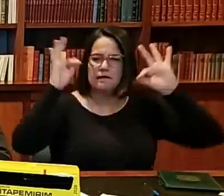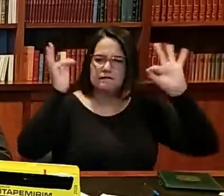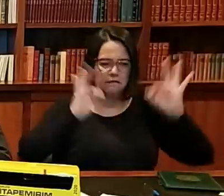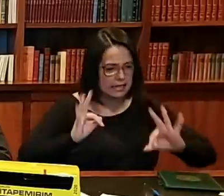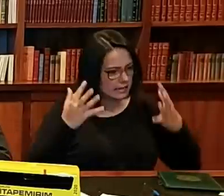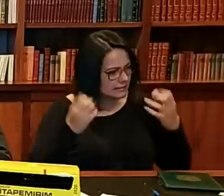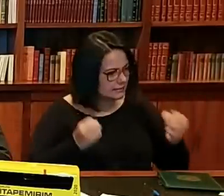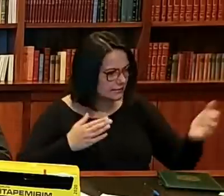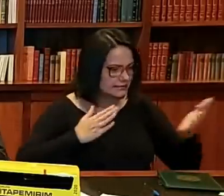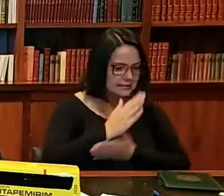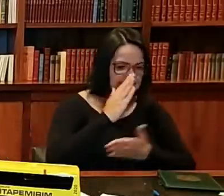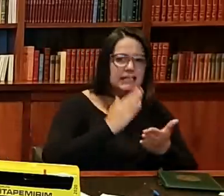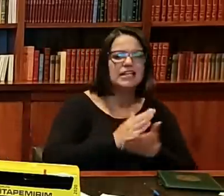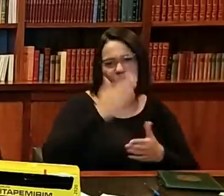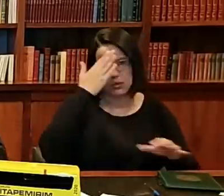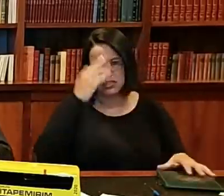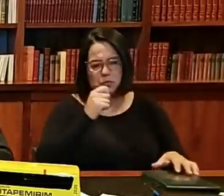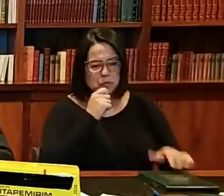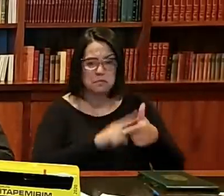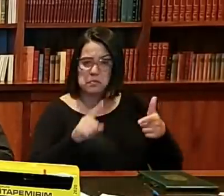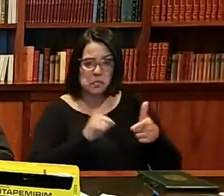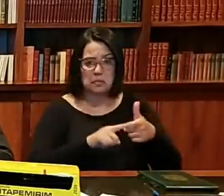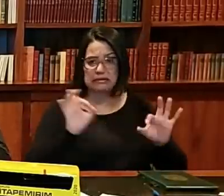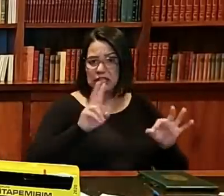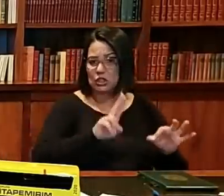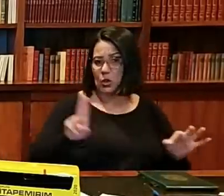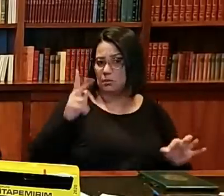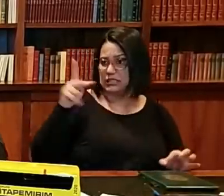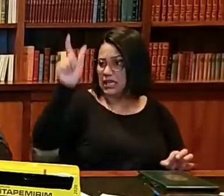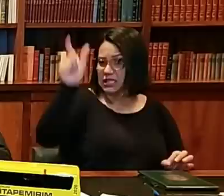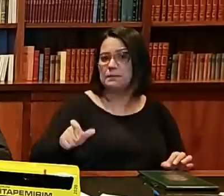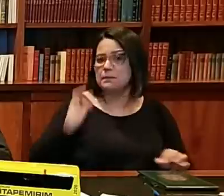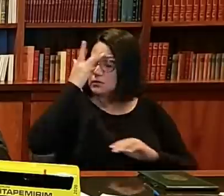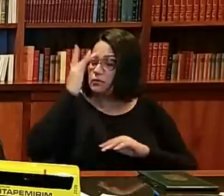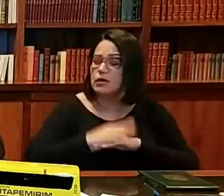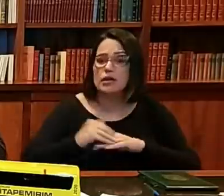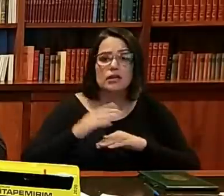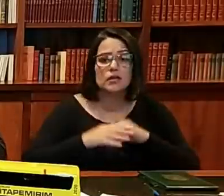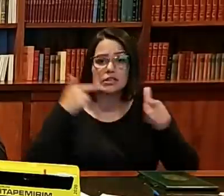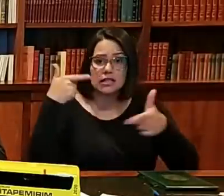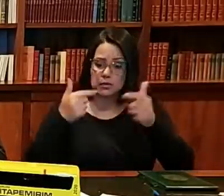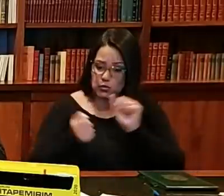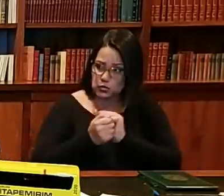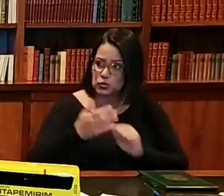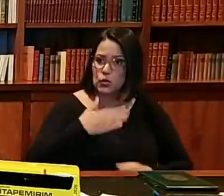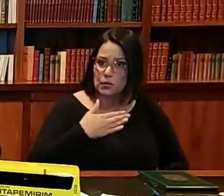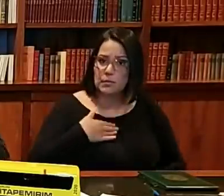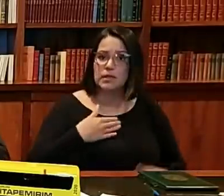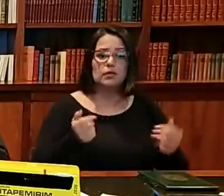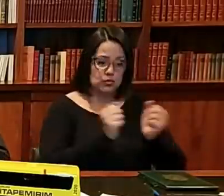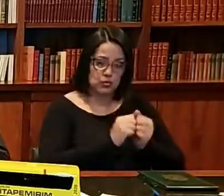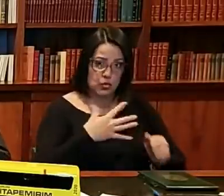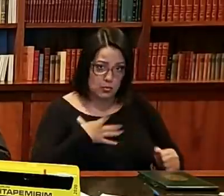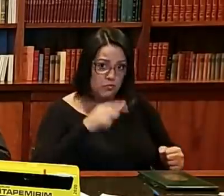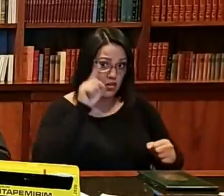aprovação no Senado do dia de ontem. A gente sabia que não ia ter problema nenhum com o nome dele, que é uma pessoa muito querida. Trabalhou comigo e com meu filho por